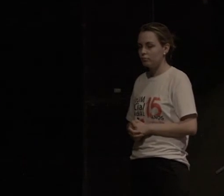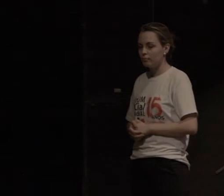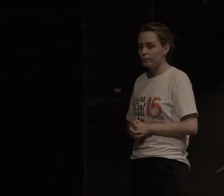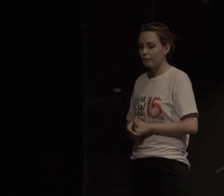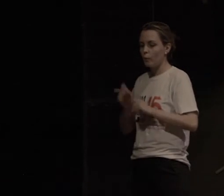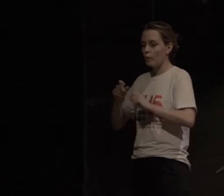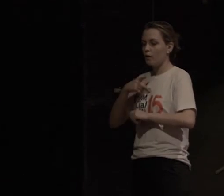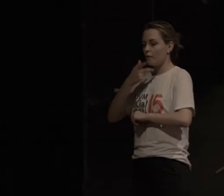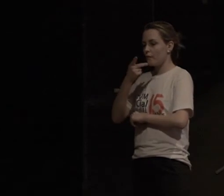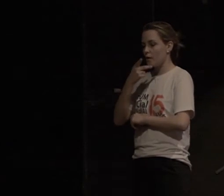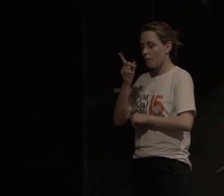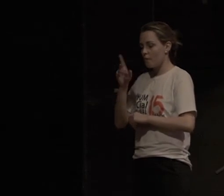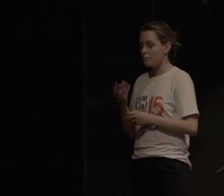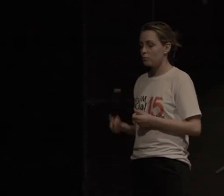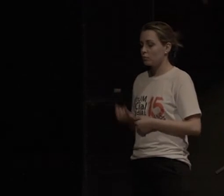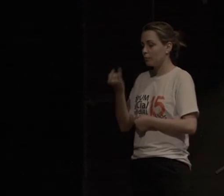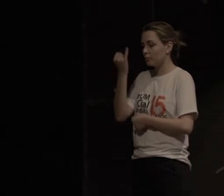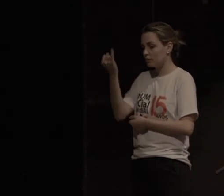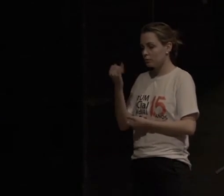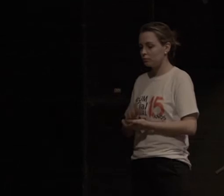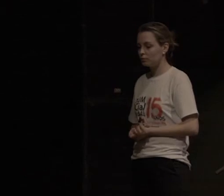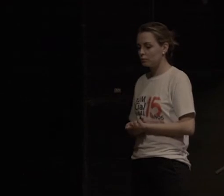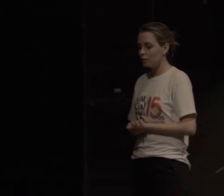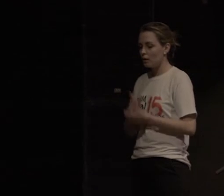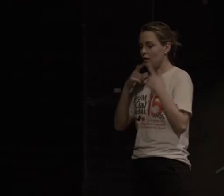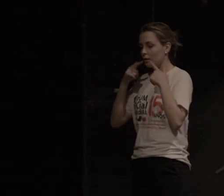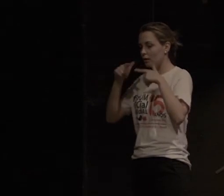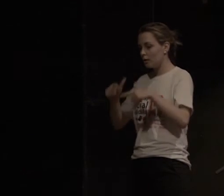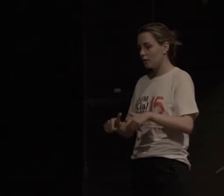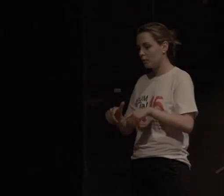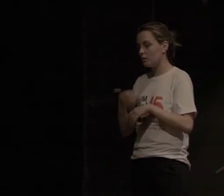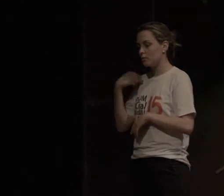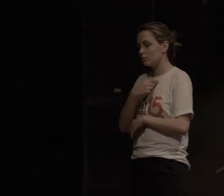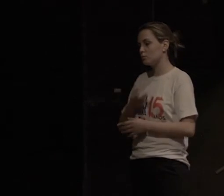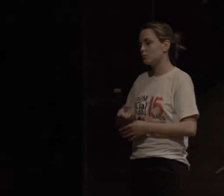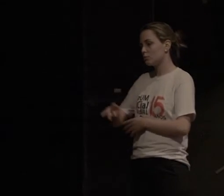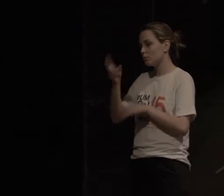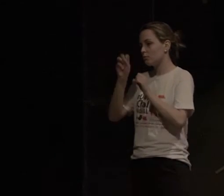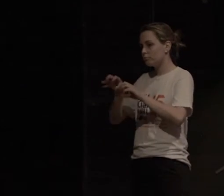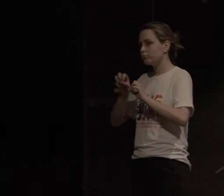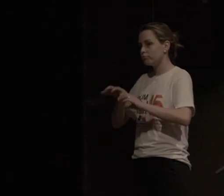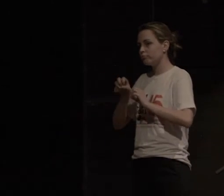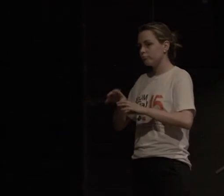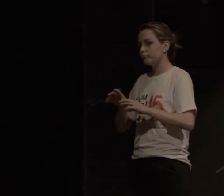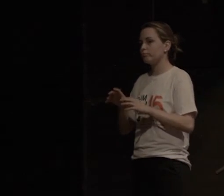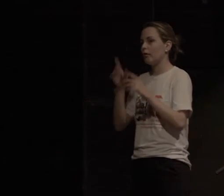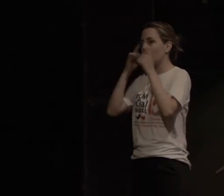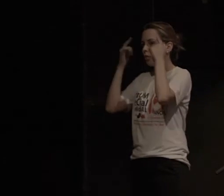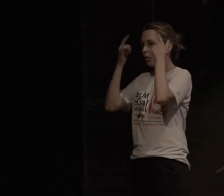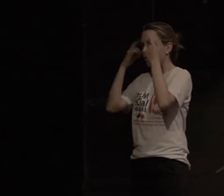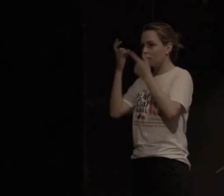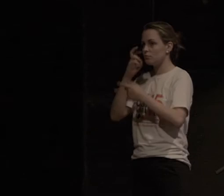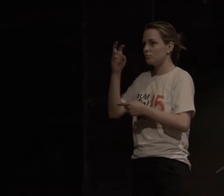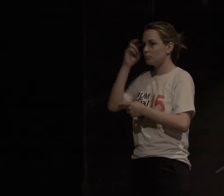que eu falo. É muito importante que ele esteja convosco. E a língua. Nós continuamos a ensinar ideias interculturais em